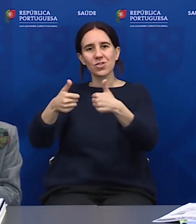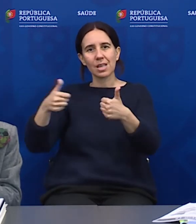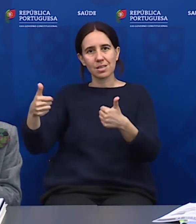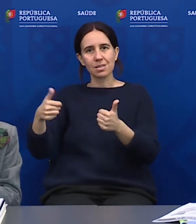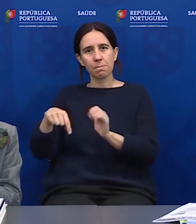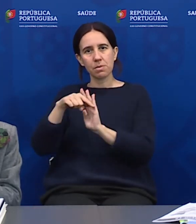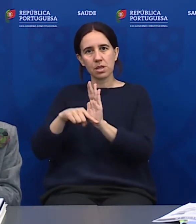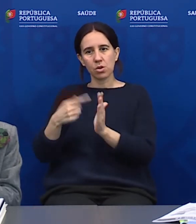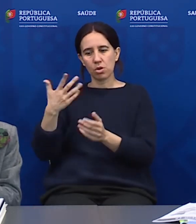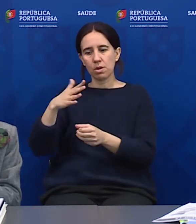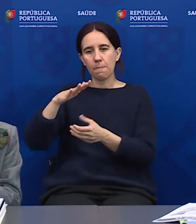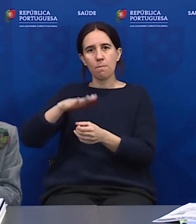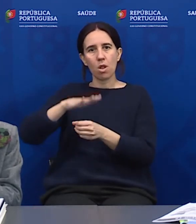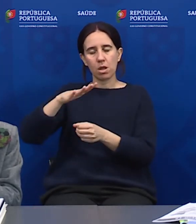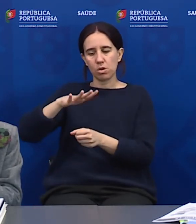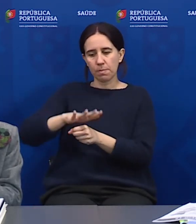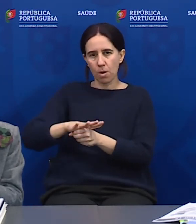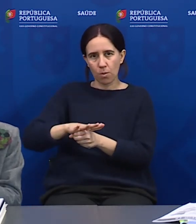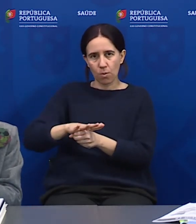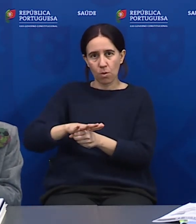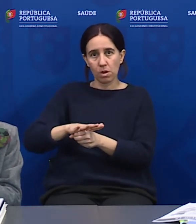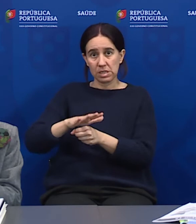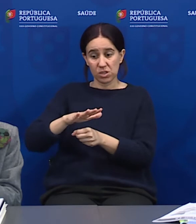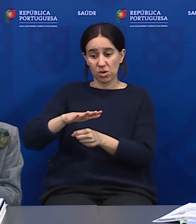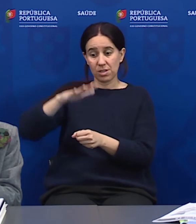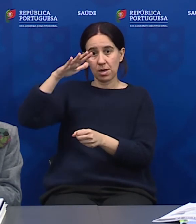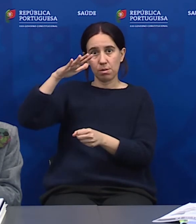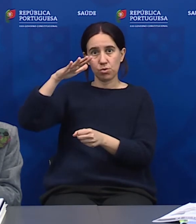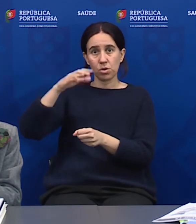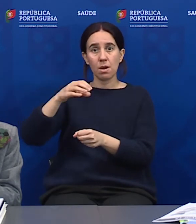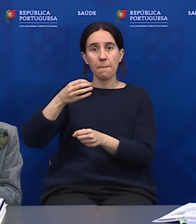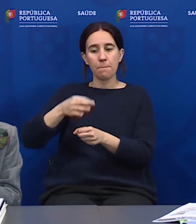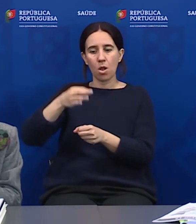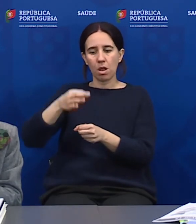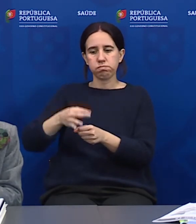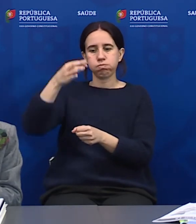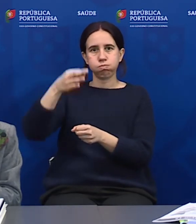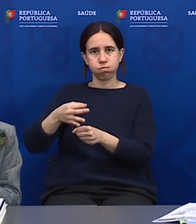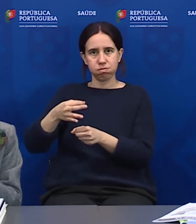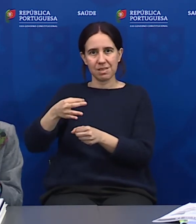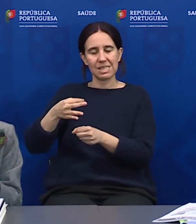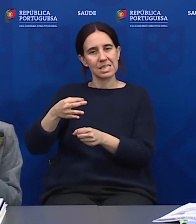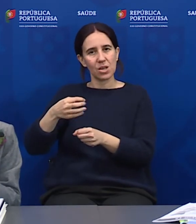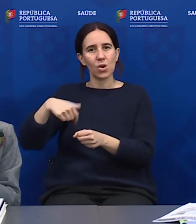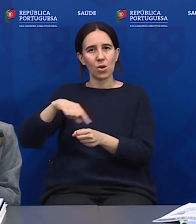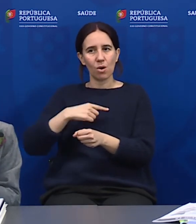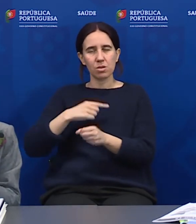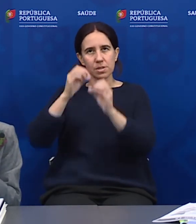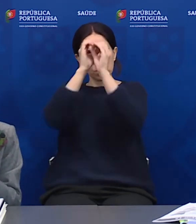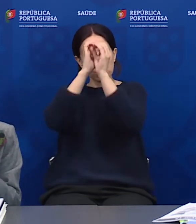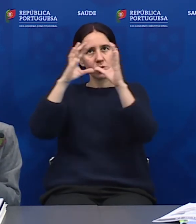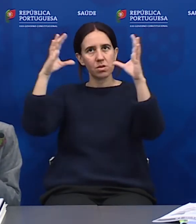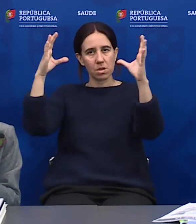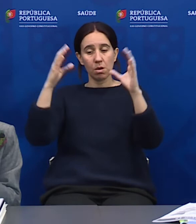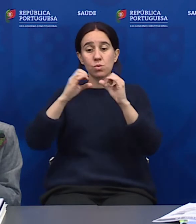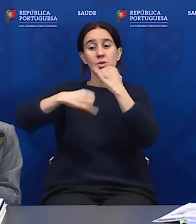nós a pôr a mão em cima da mola. Se nós tirarmos a mola sobe. Portanto, nós temos que ter esta noção,